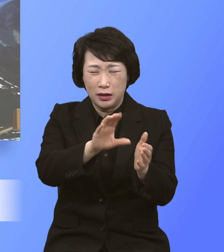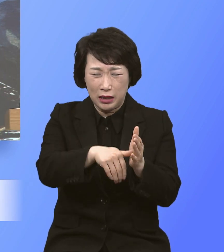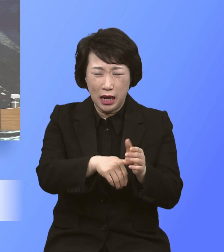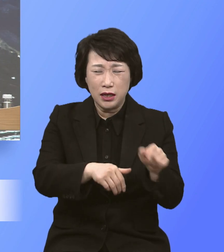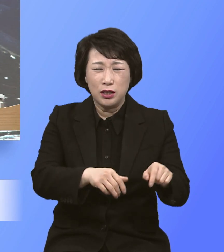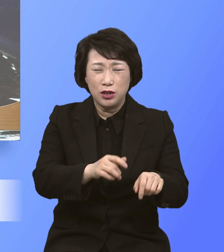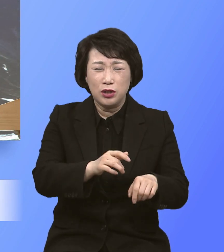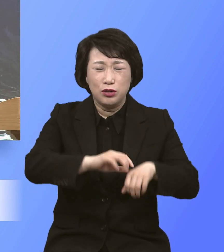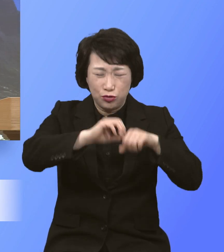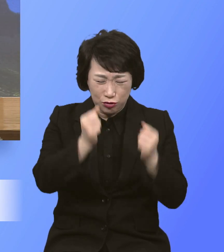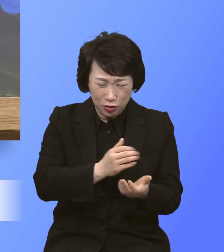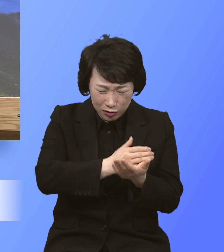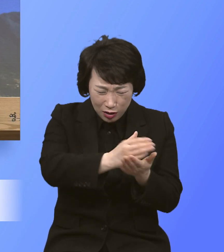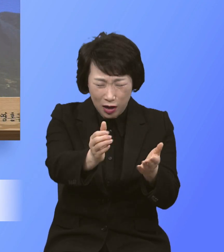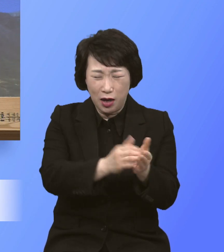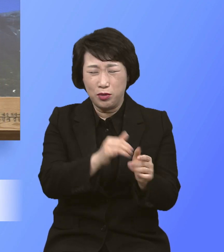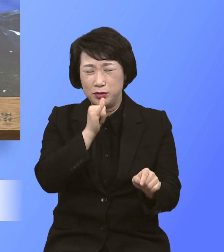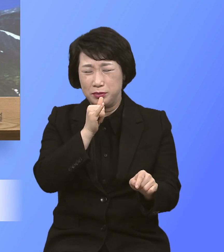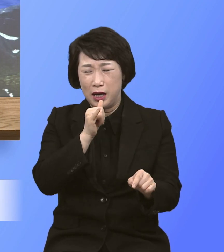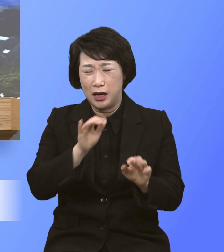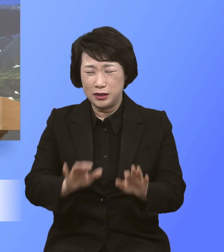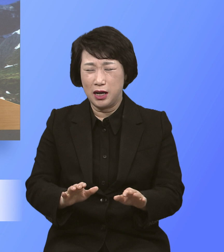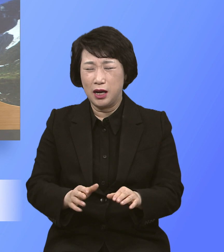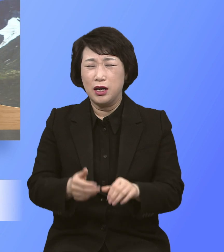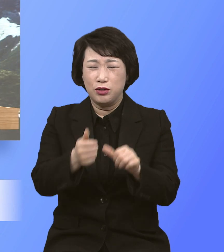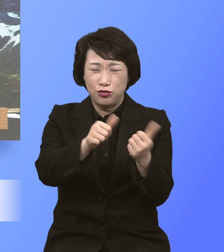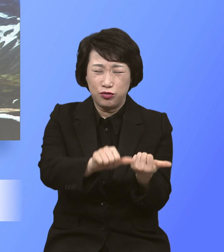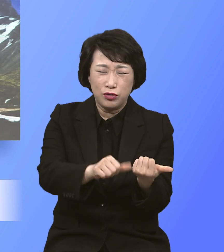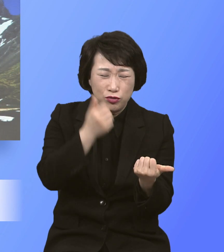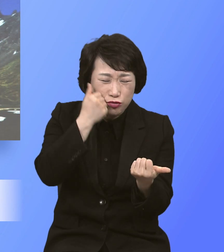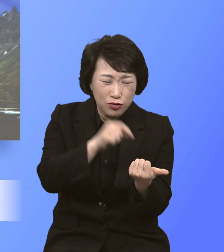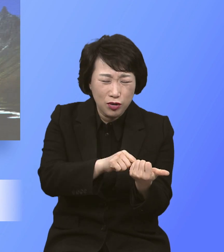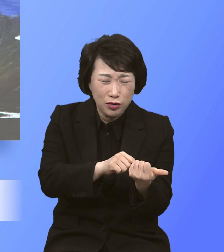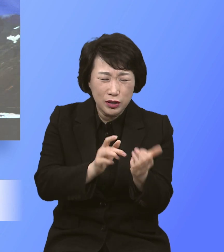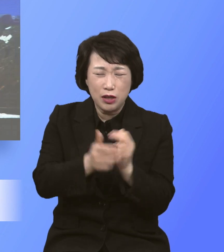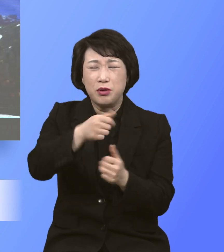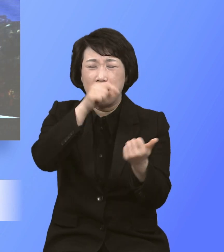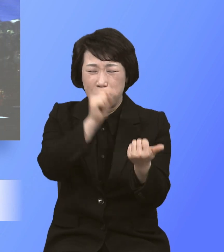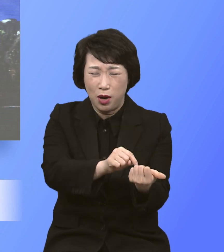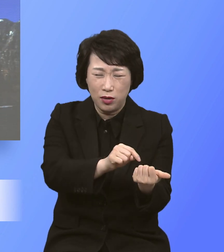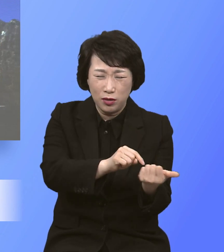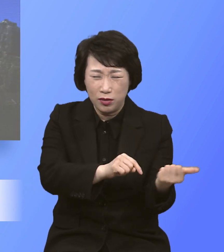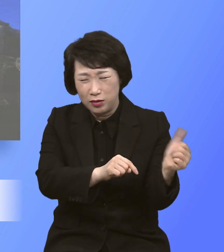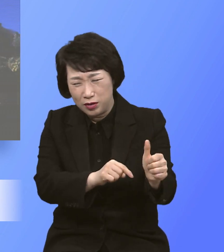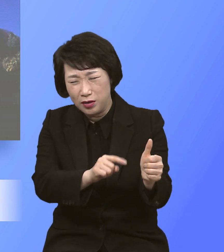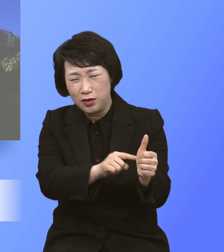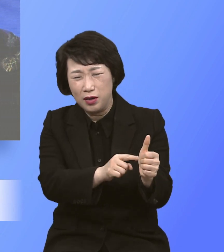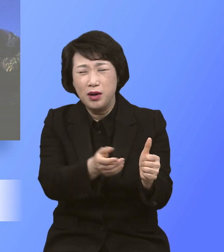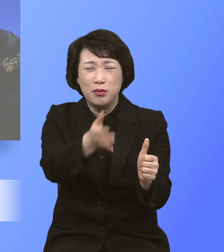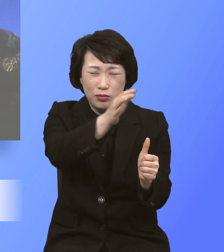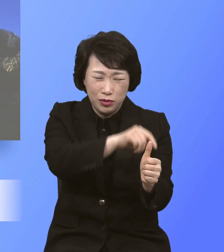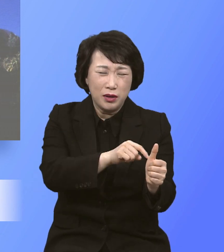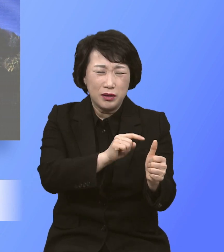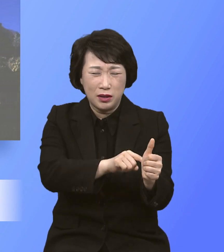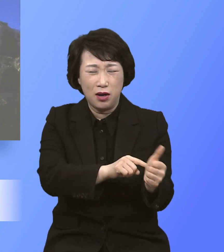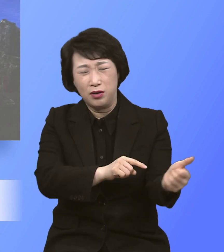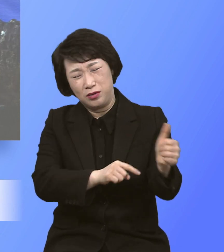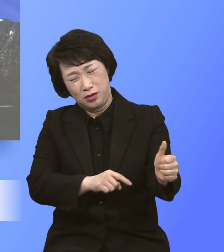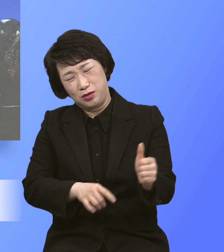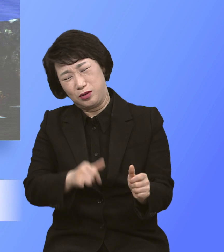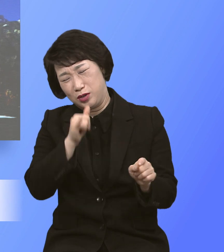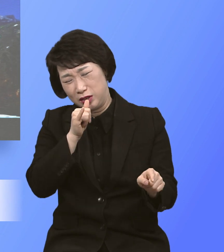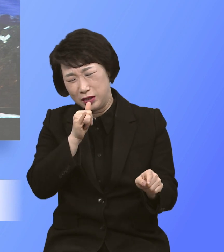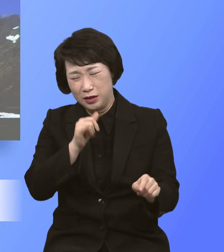앞에 순종하고 떠나가고, 죽은 송장도 예수님 명령 앞에 무덤에서 걸어